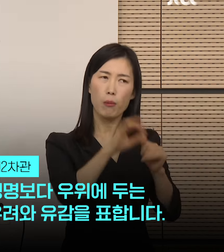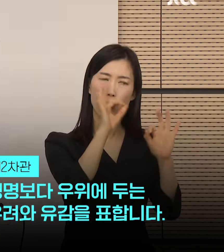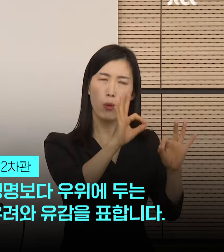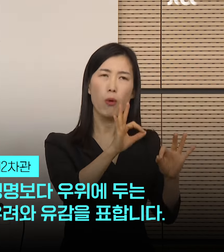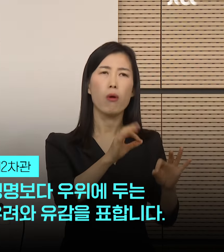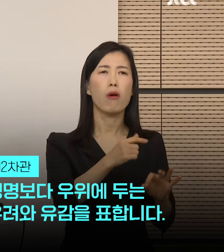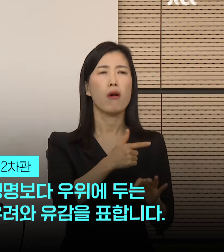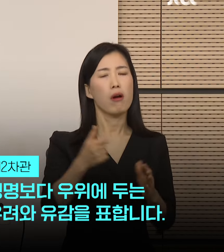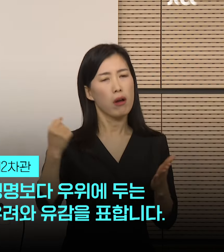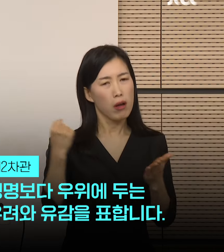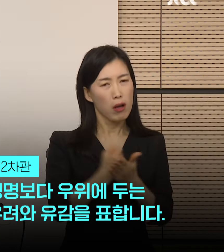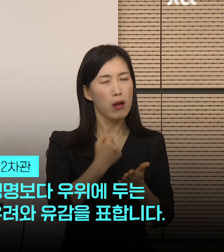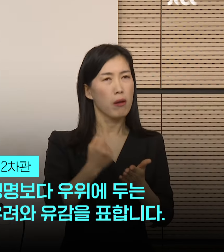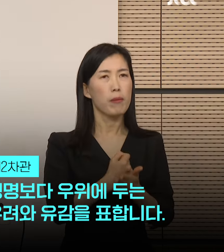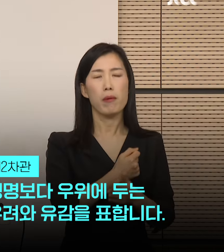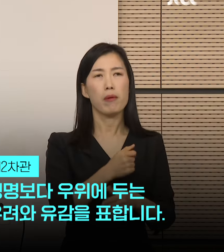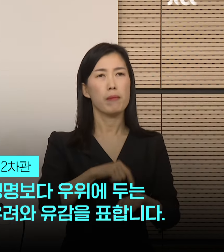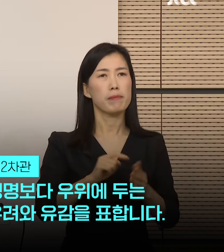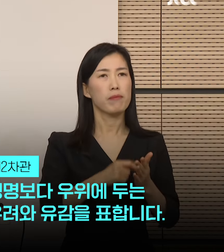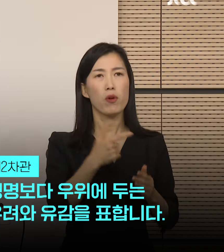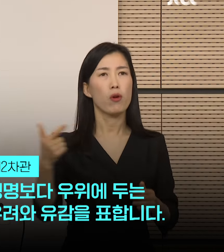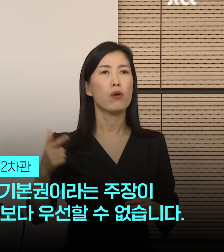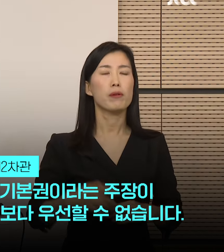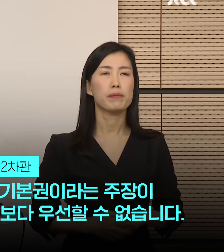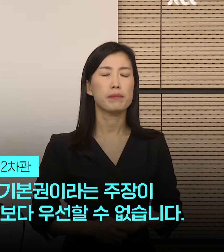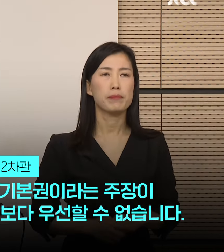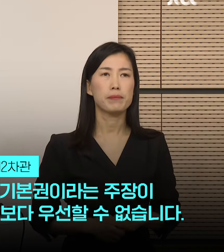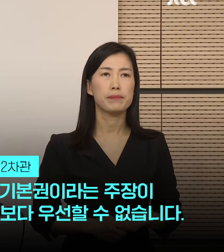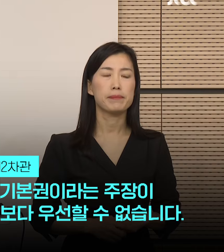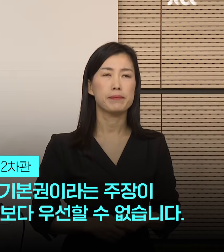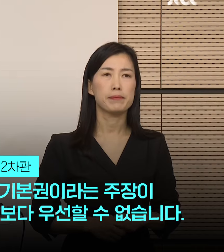우려와 유감을 표합니다.